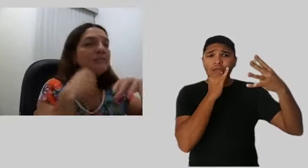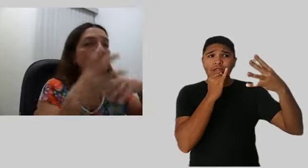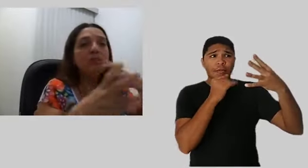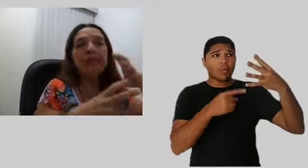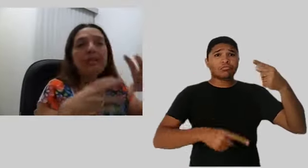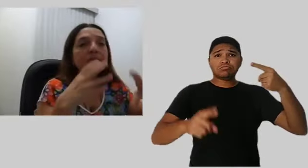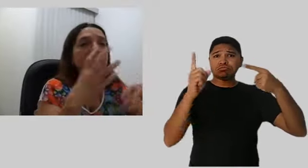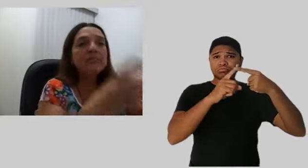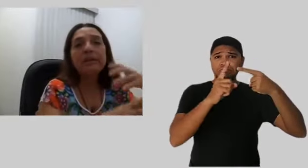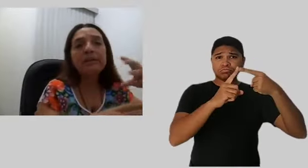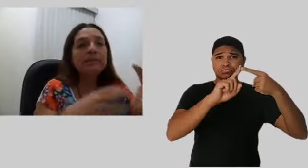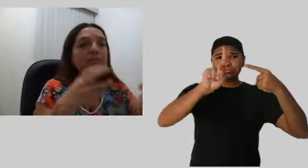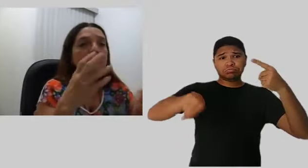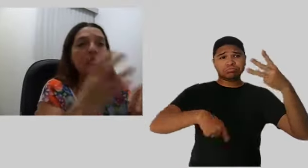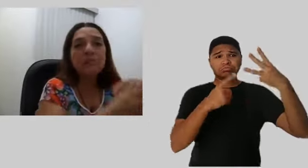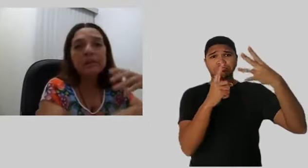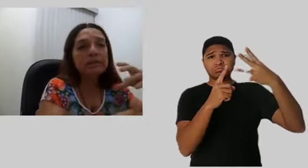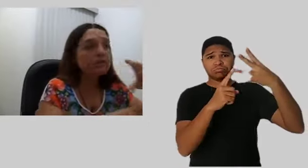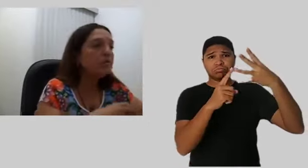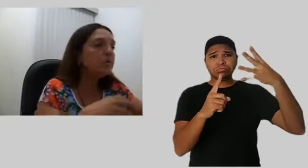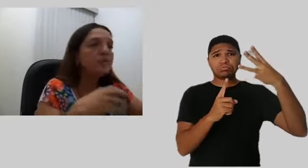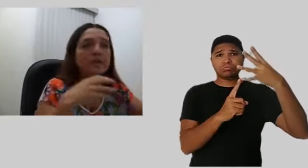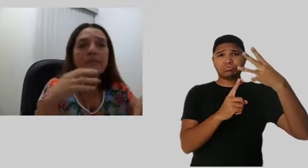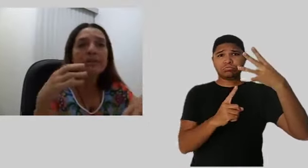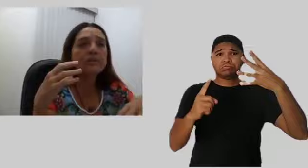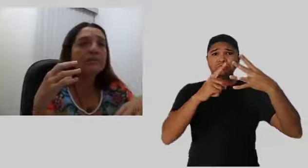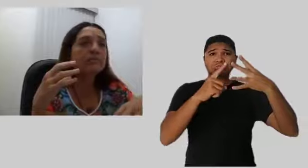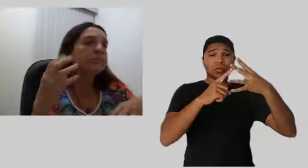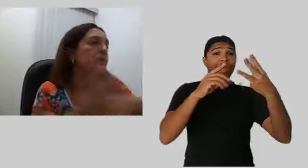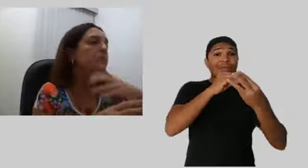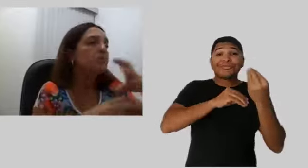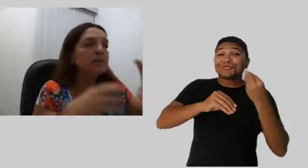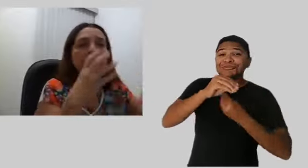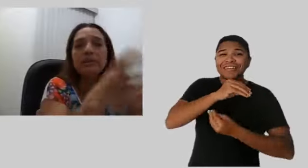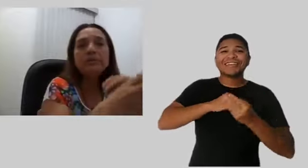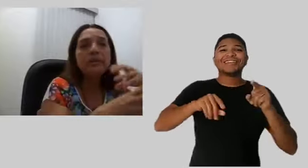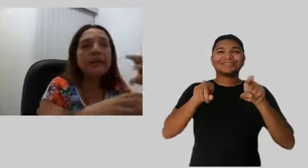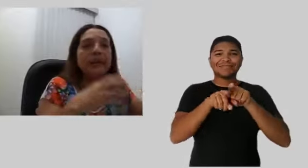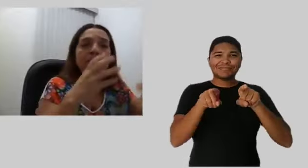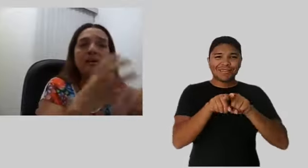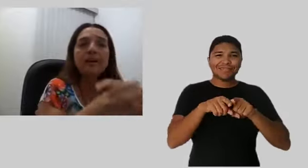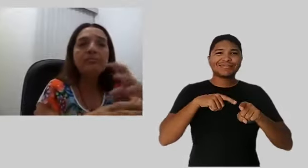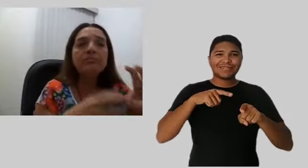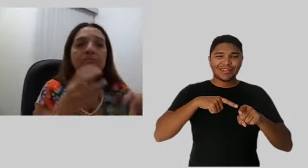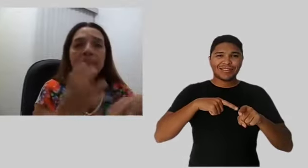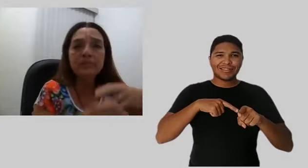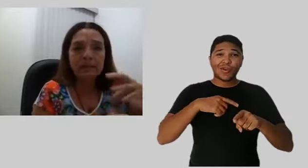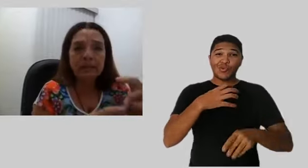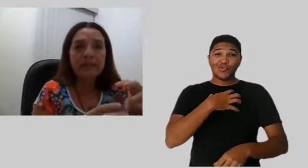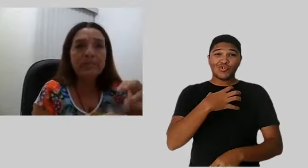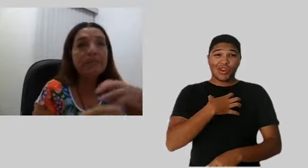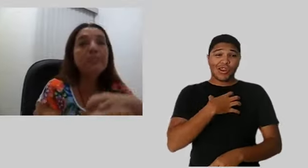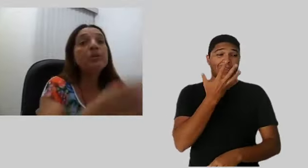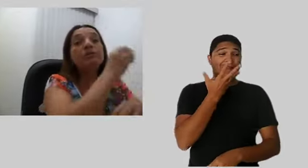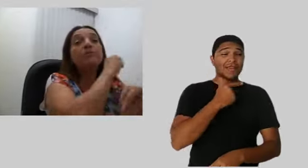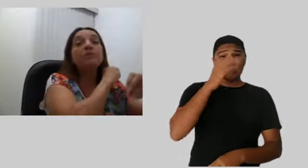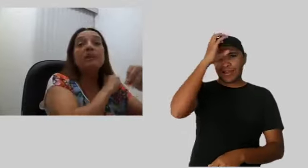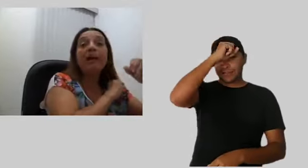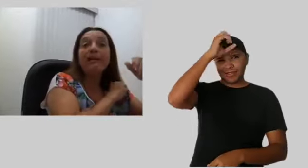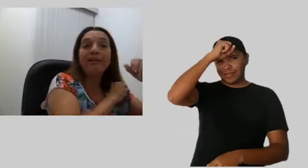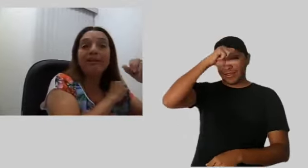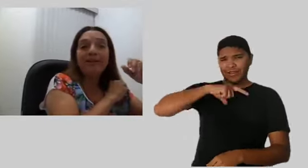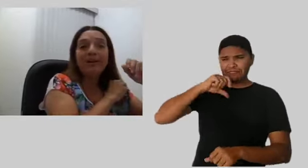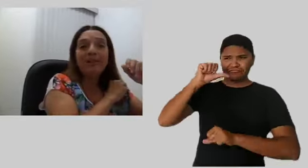vai desenvolvendo e vai trabalhando com coleções, vai trabalhando com pseudo-conceito, ela vai, né,